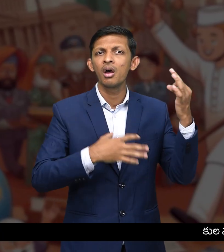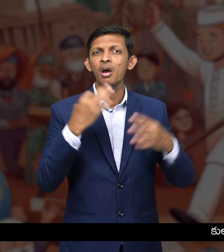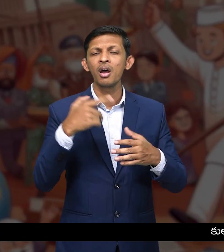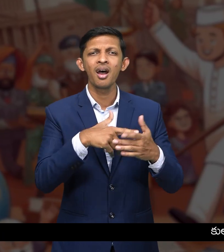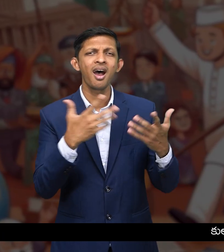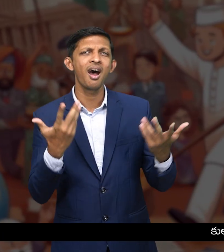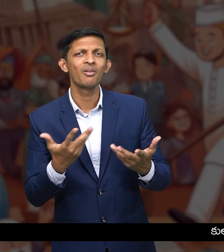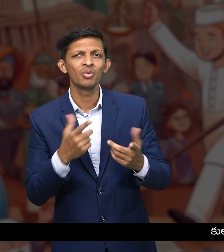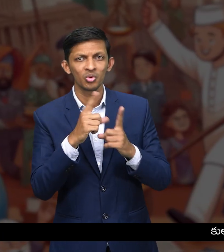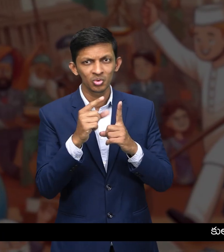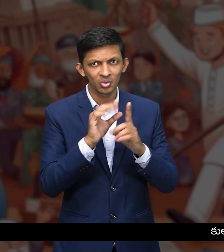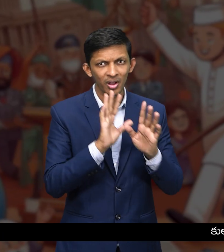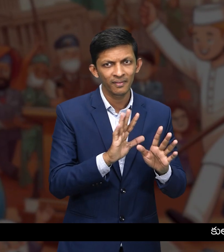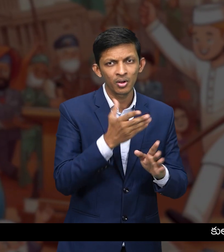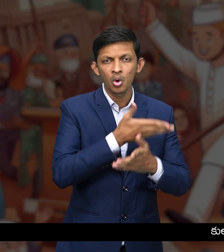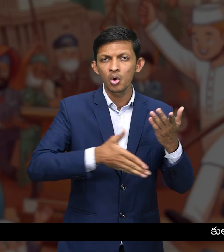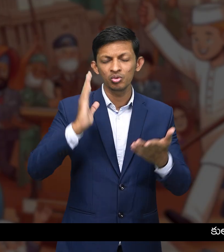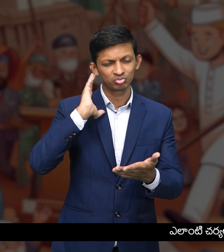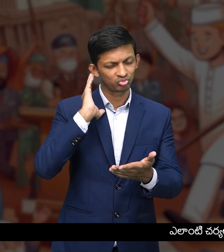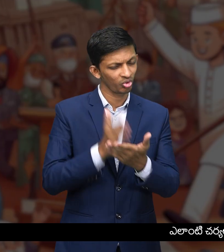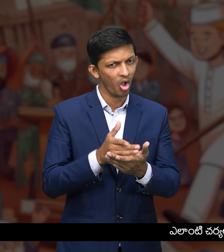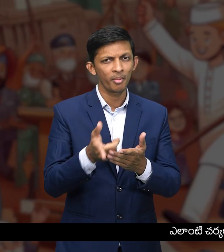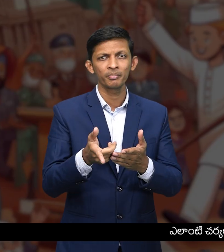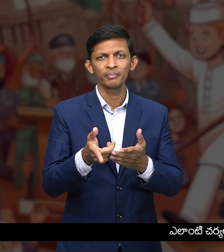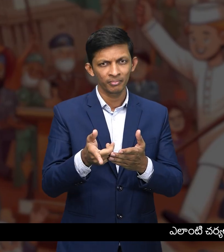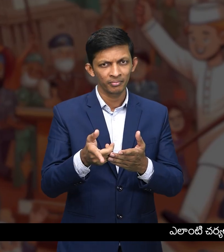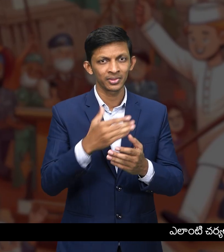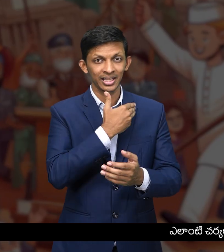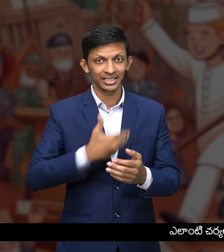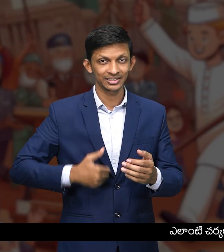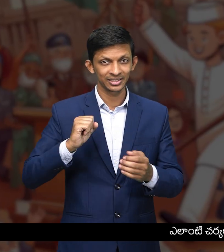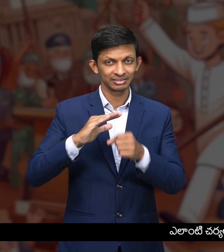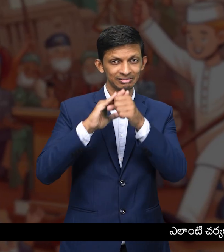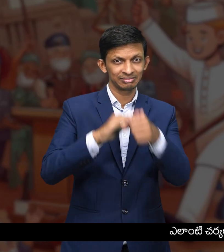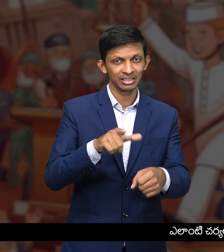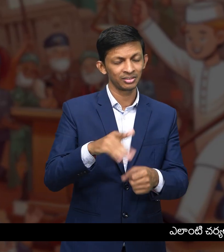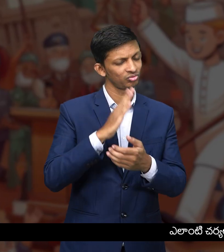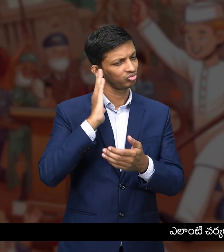కుల వివక్షను అరికట్టడానికి ఎలాంటి చర్యలు తీసుకున్నారో తెలుసుకుందాం.